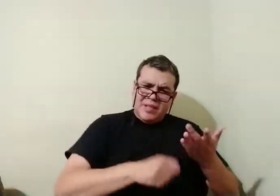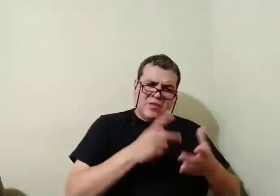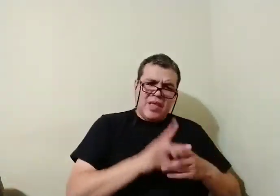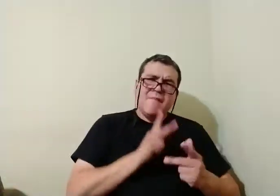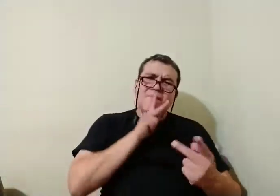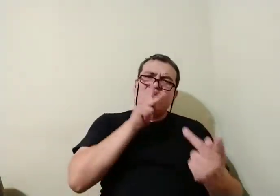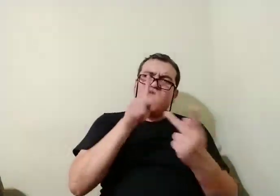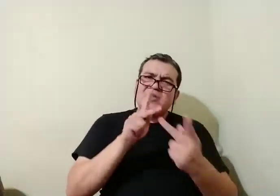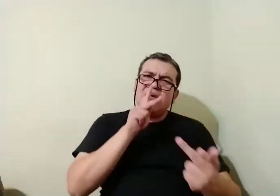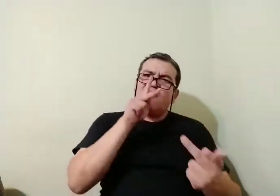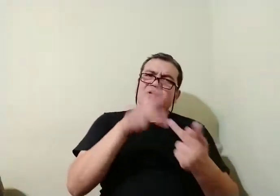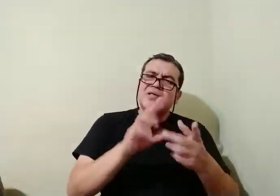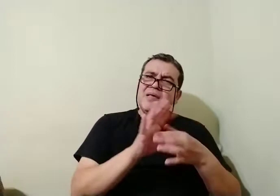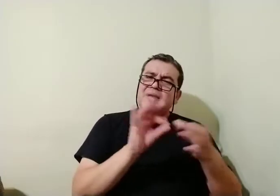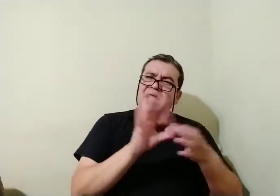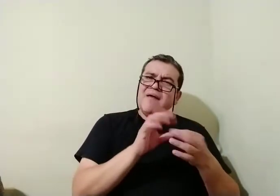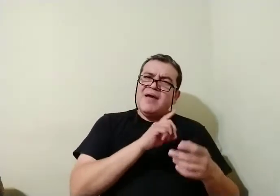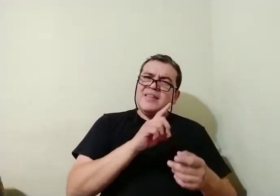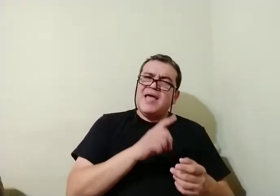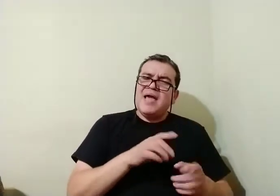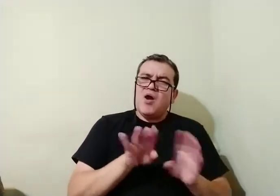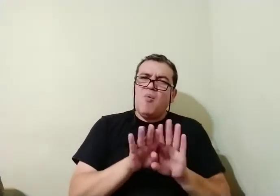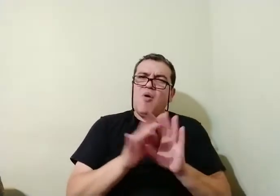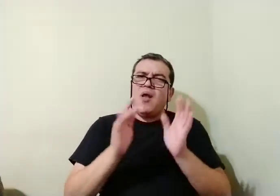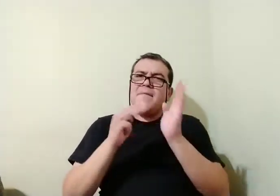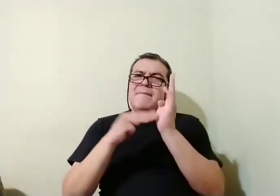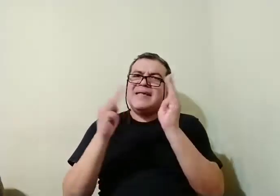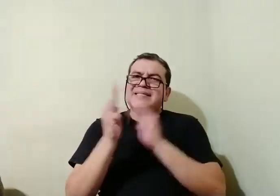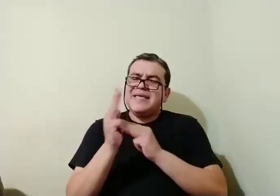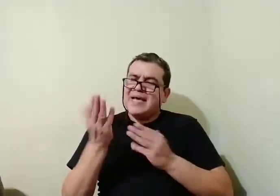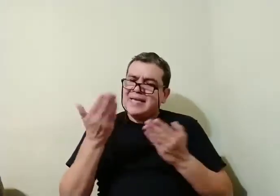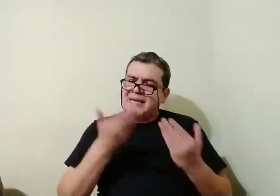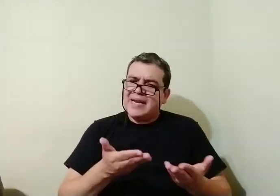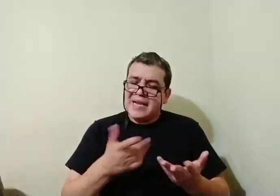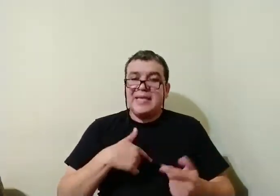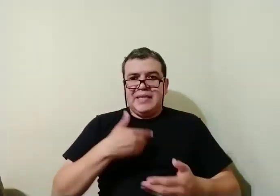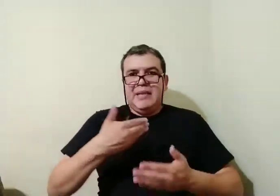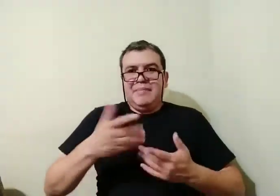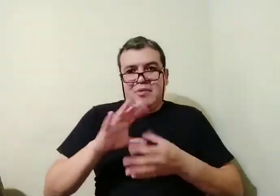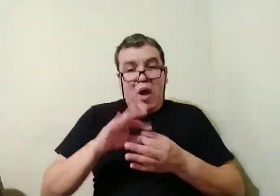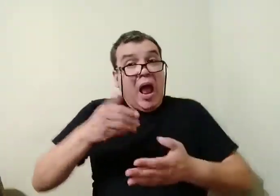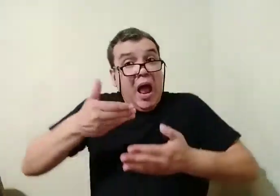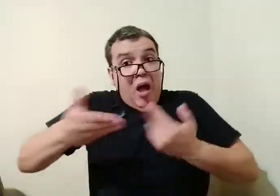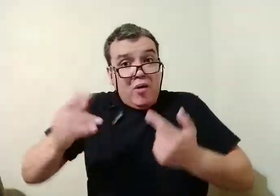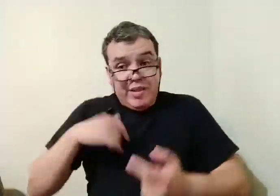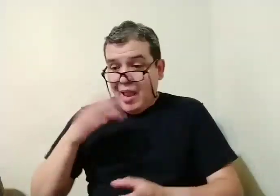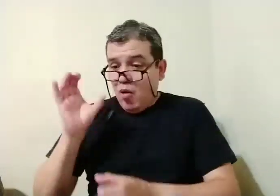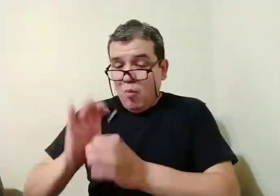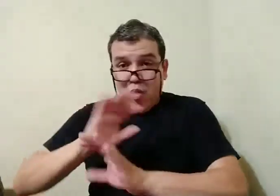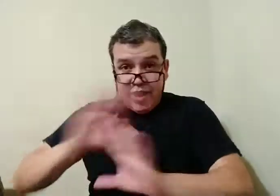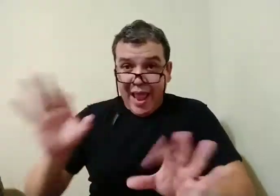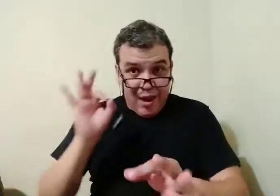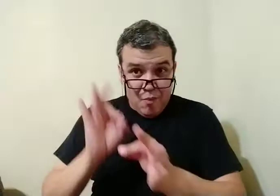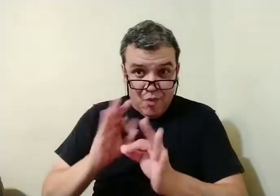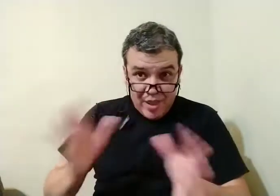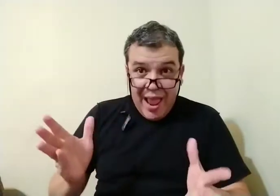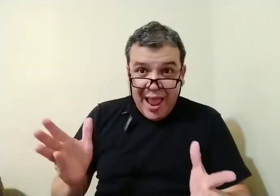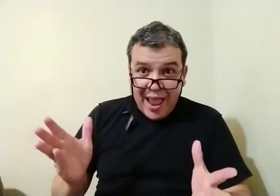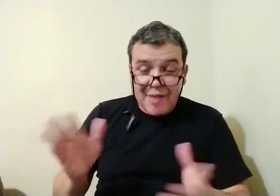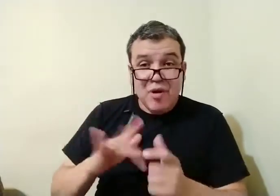Y Felipe explicó cuidadosamente a un deseoso etíope el significado